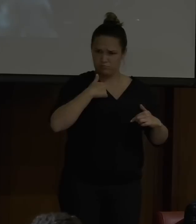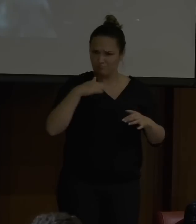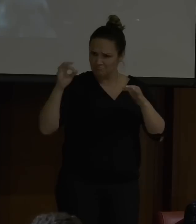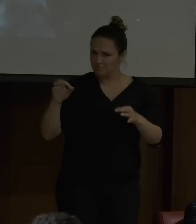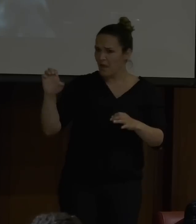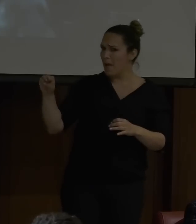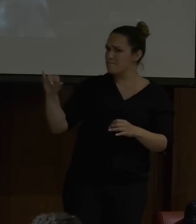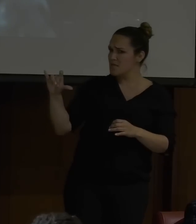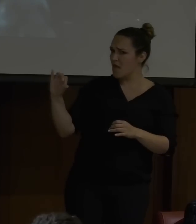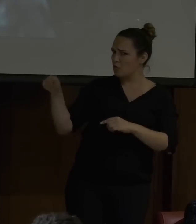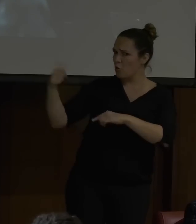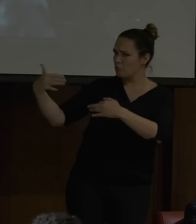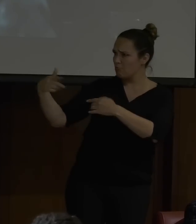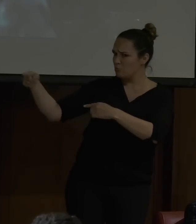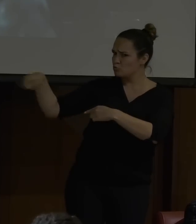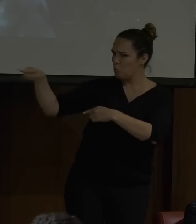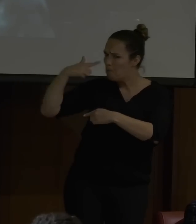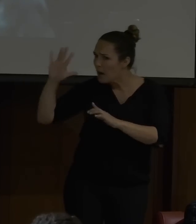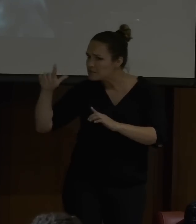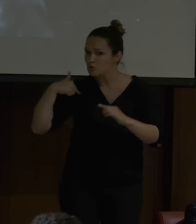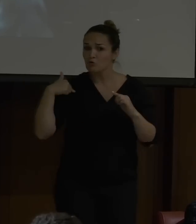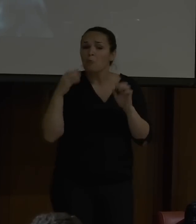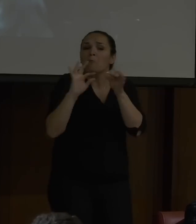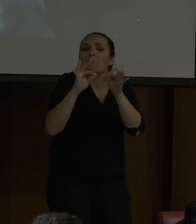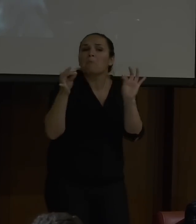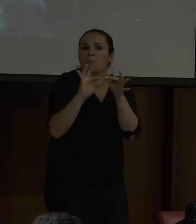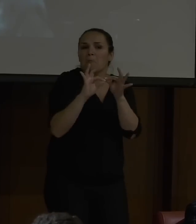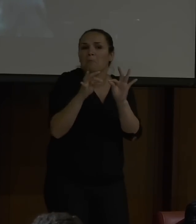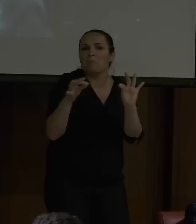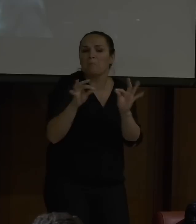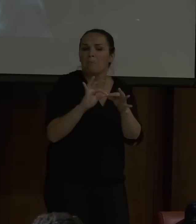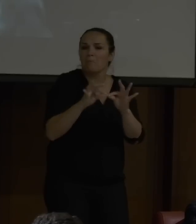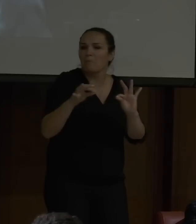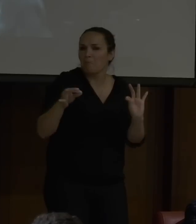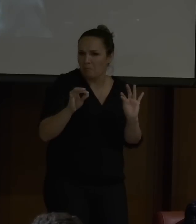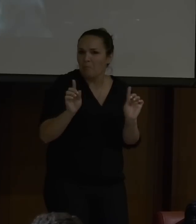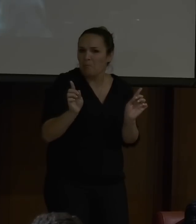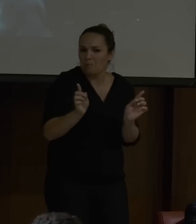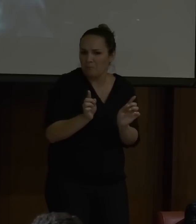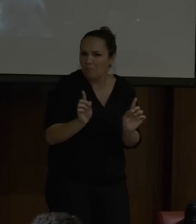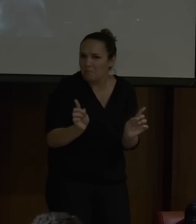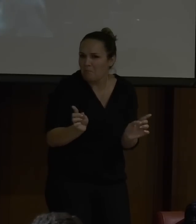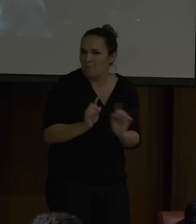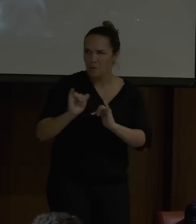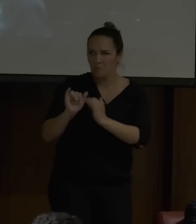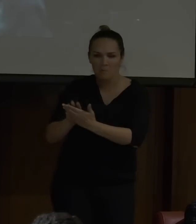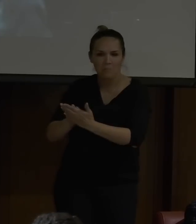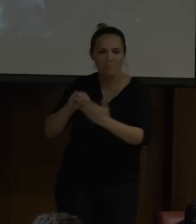Emiliano. Tiene los versos bien chiquiticos y bajiticos de